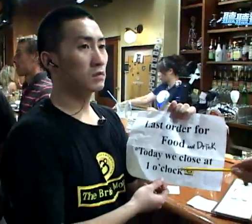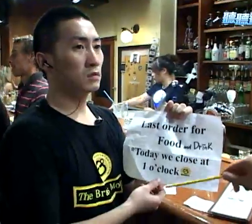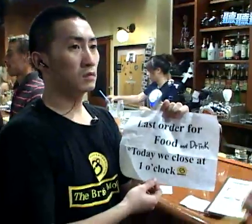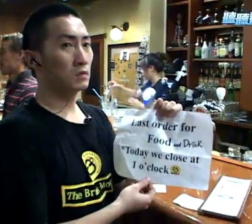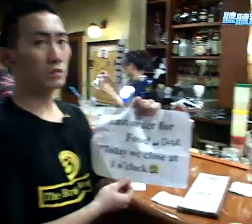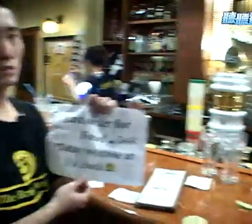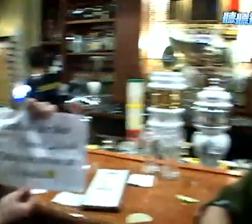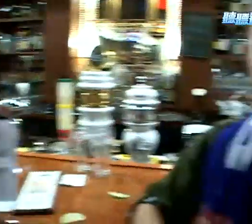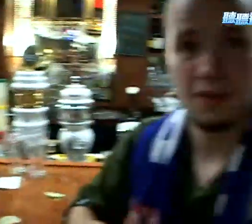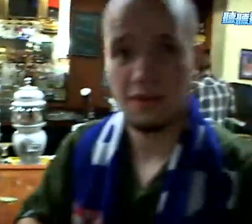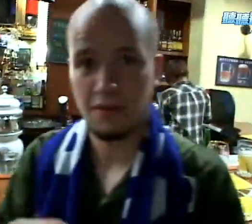哦，